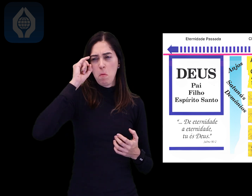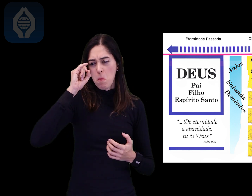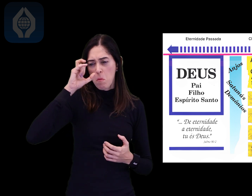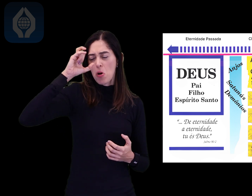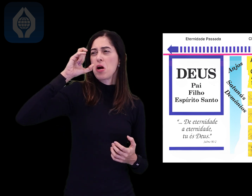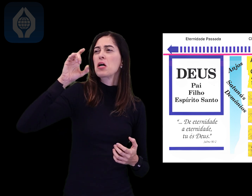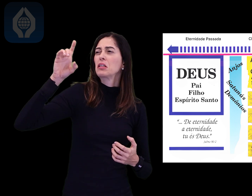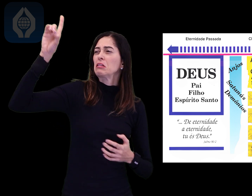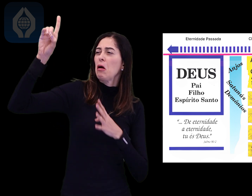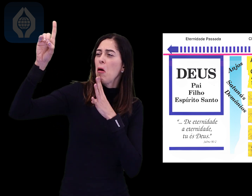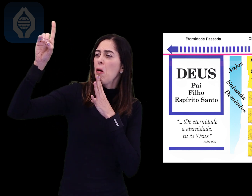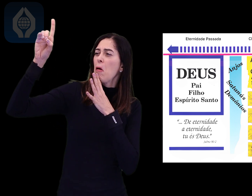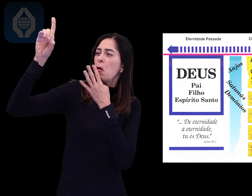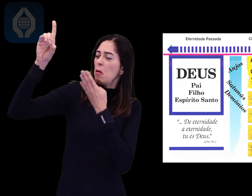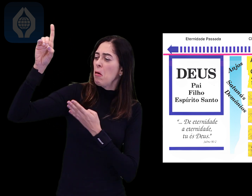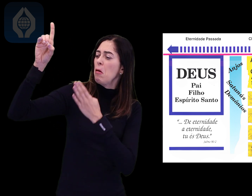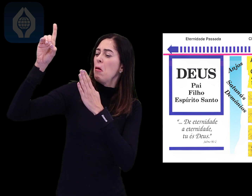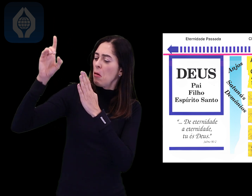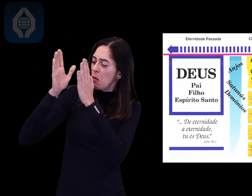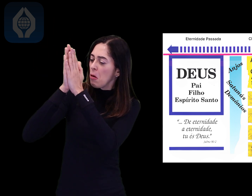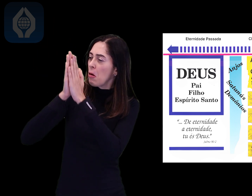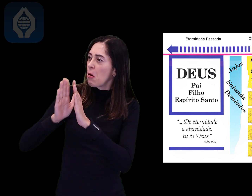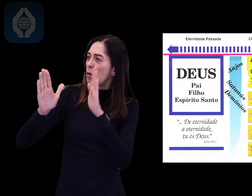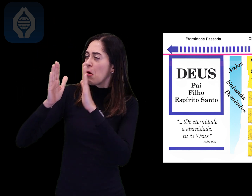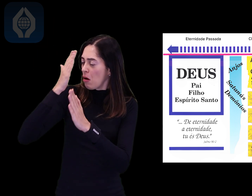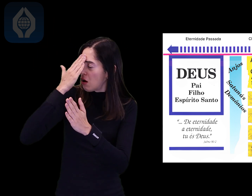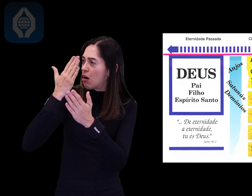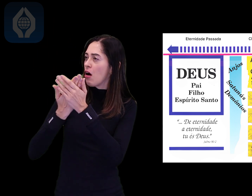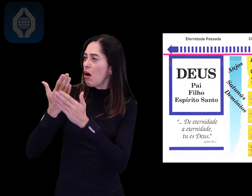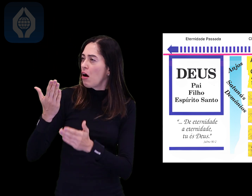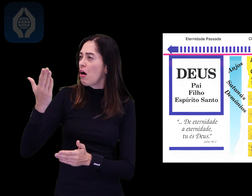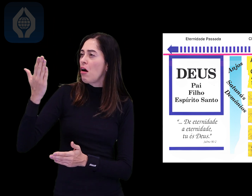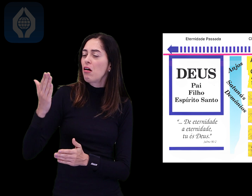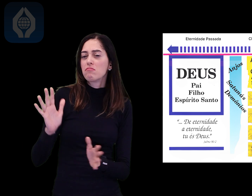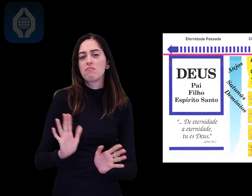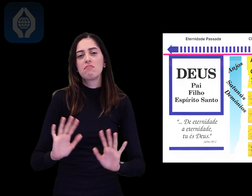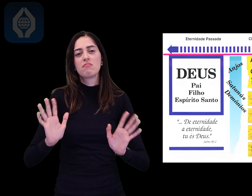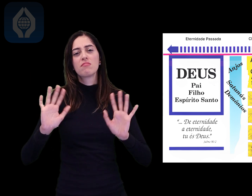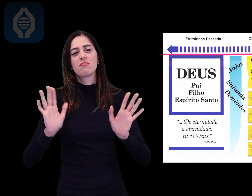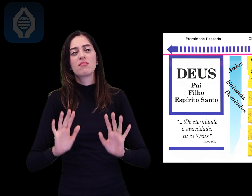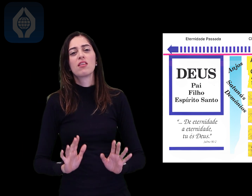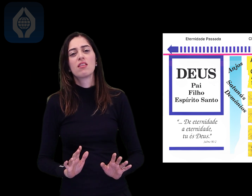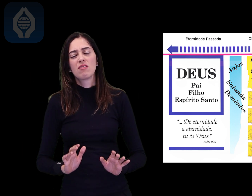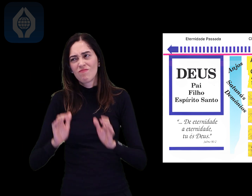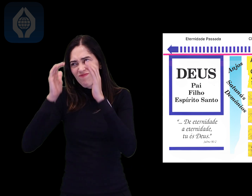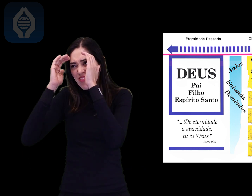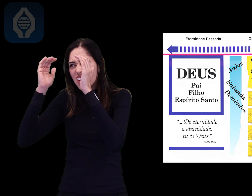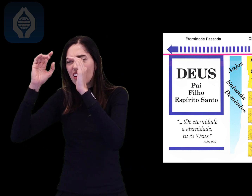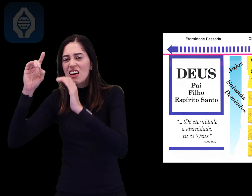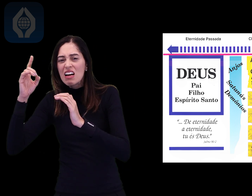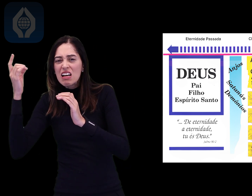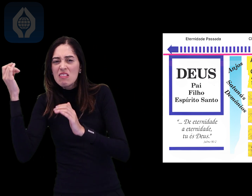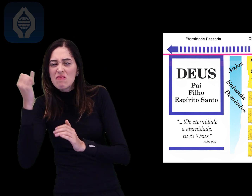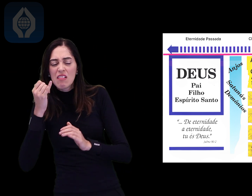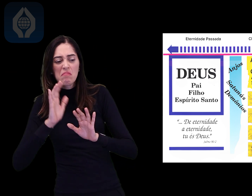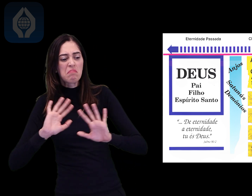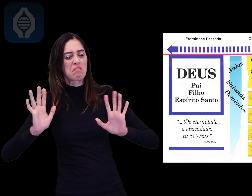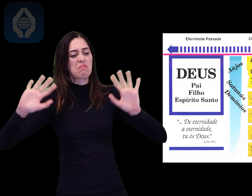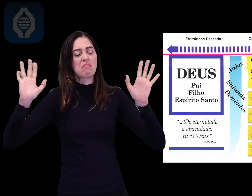a Deus, adorá-lo e confiar nele, nem tampouco obedecer a sua palavra. Entre essas pessoas estavam